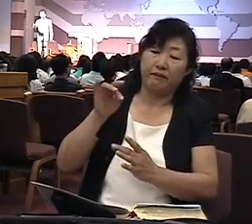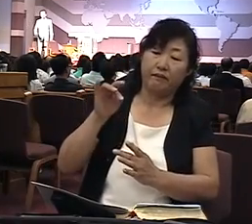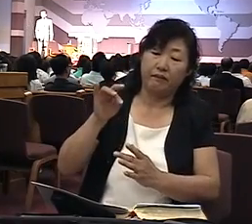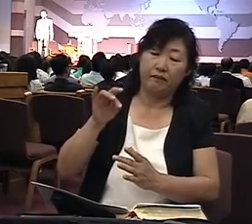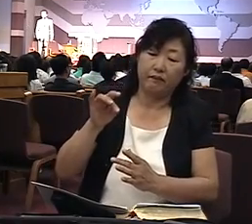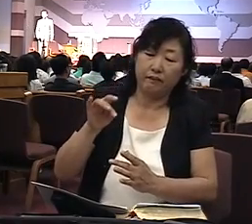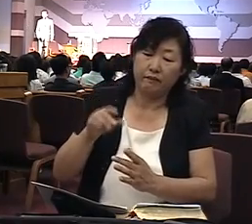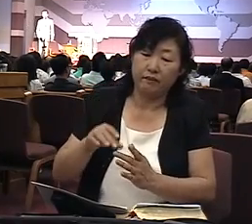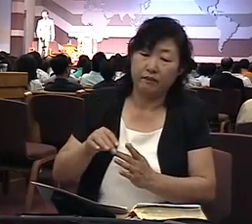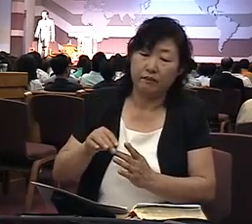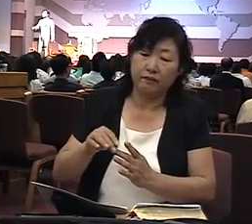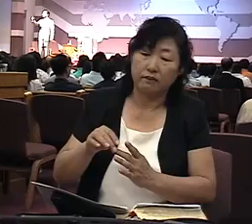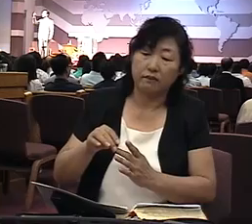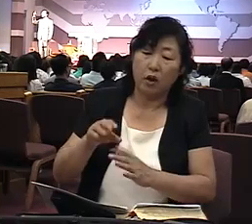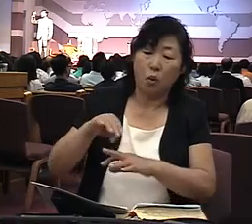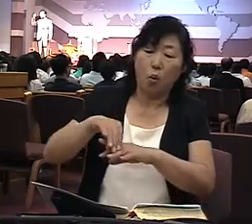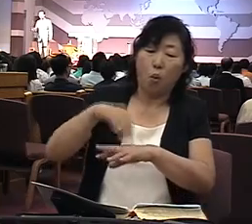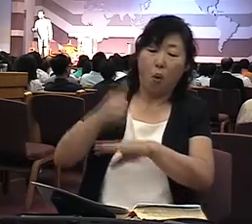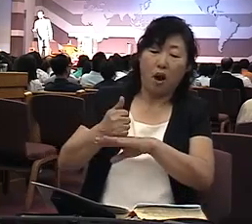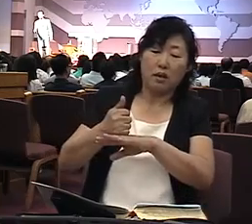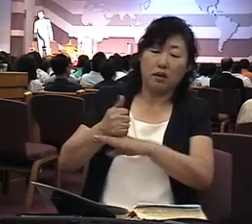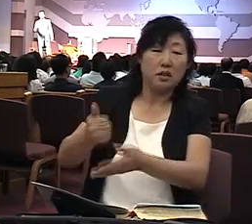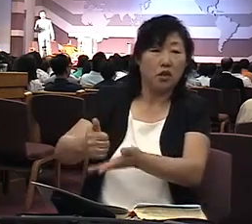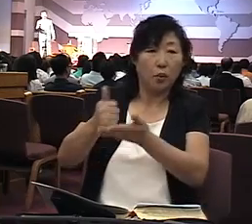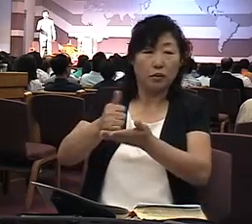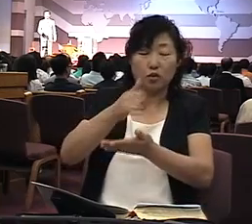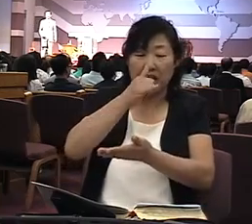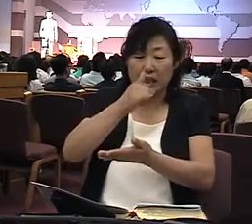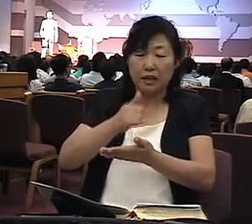King. 왕을 섬길 수 있는 말이다.